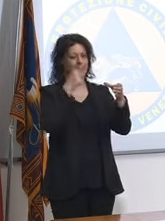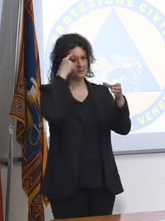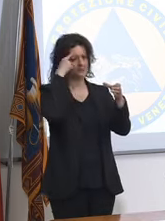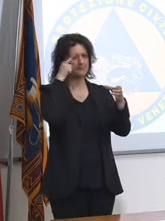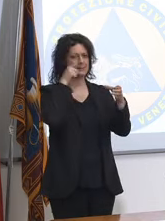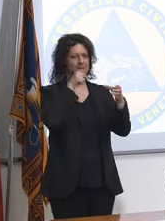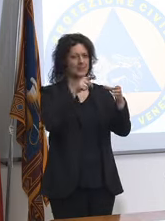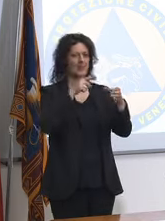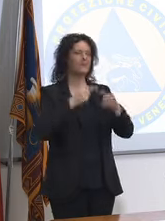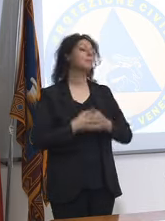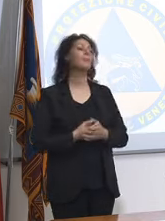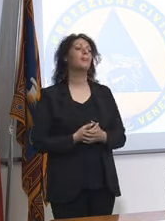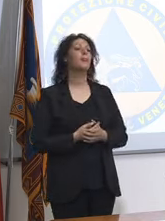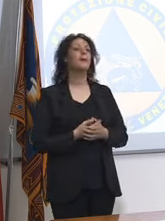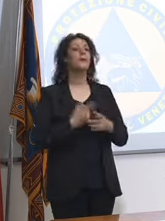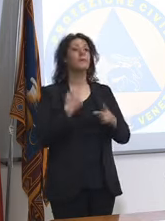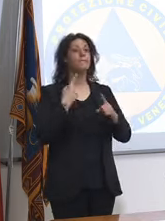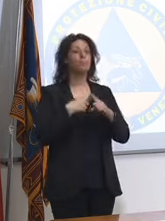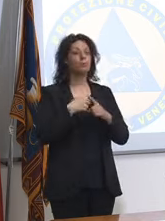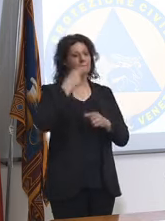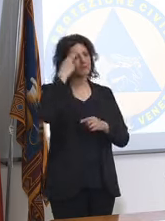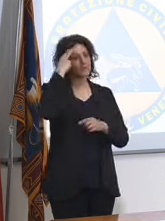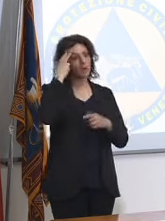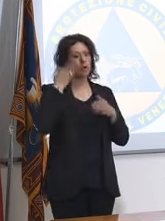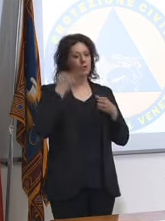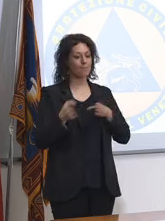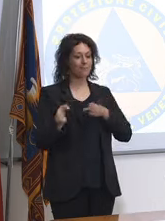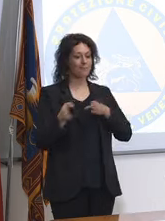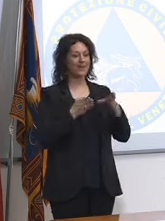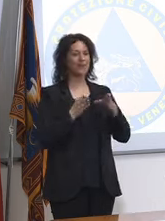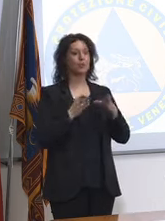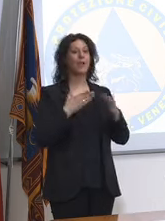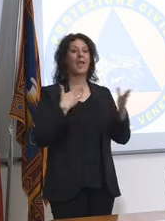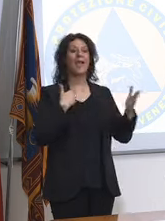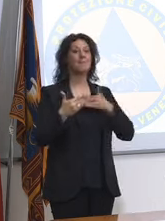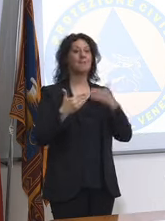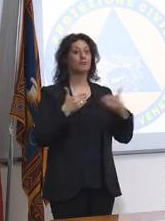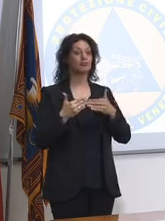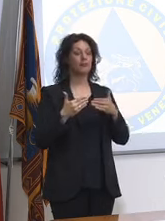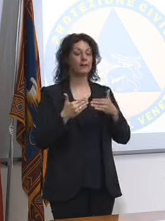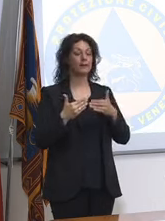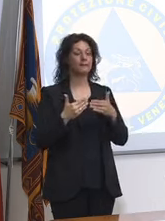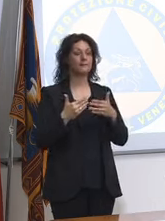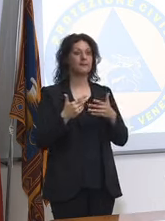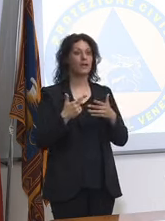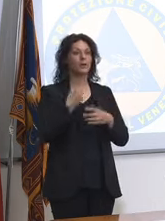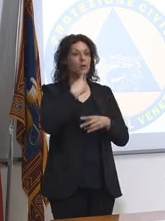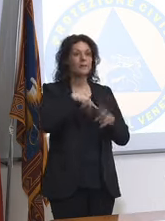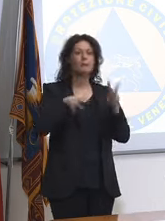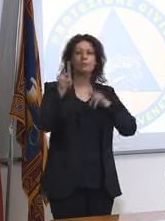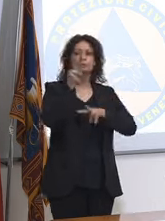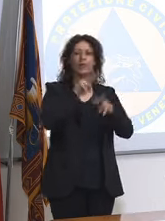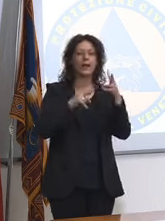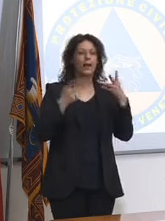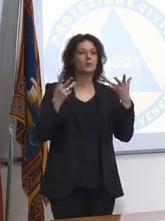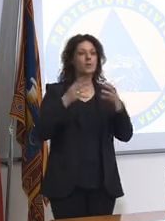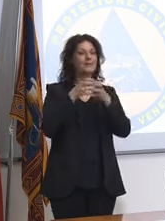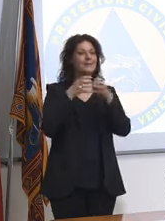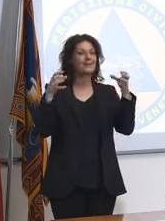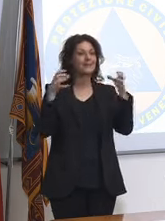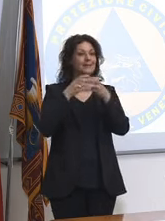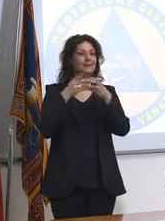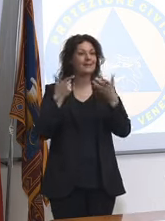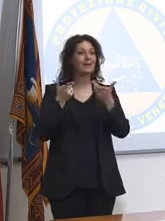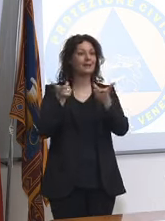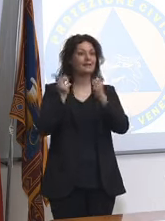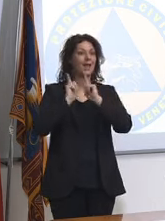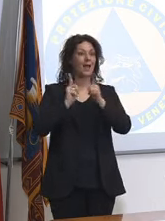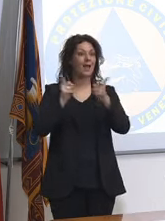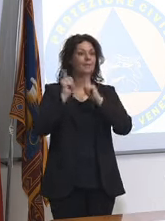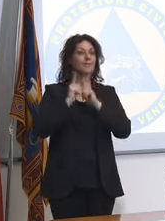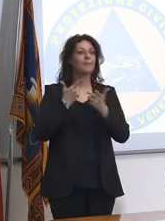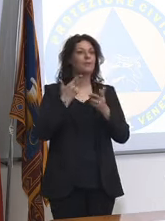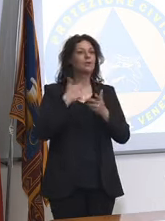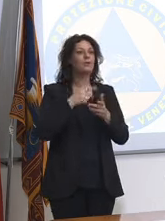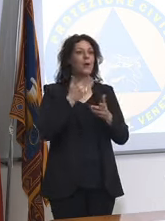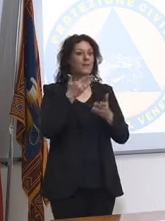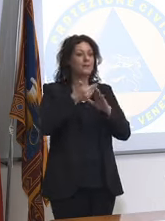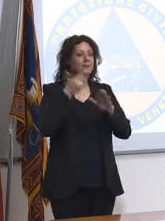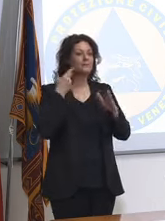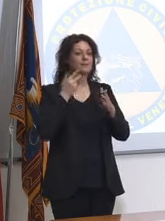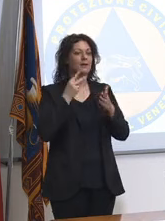emergenziale la burocrazia è stata quella di trovare le ditte che ci vendessero le attività, non abbiamo avuto i problemi di burocrazia, il problema era trovare il